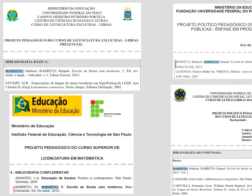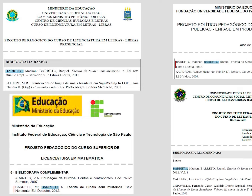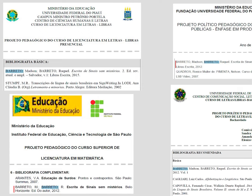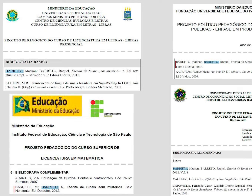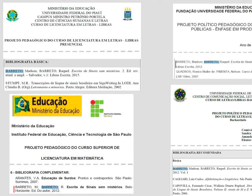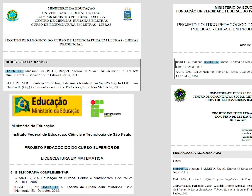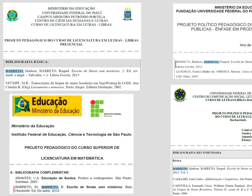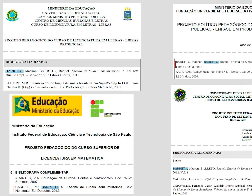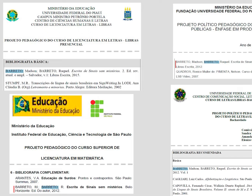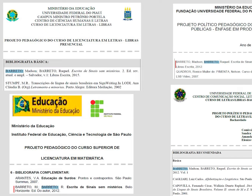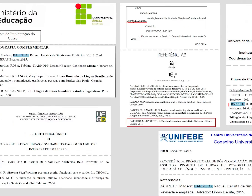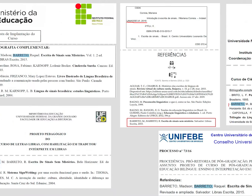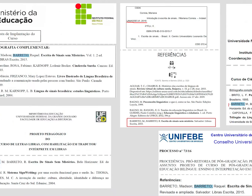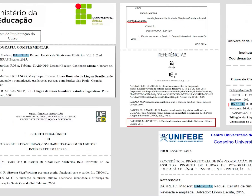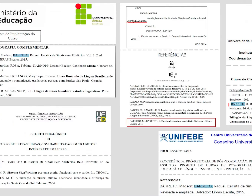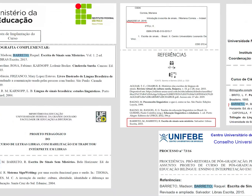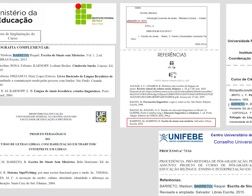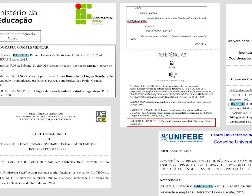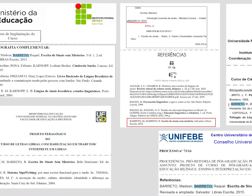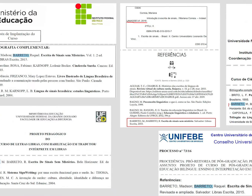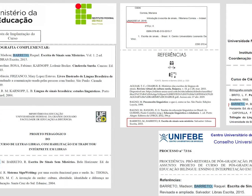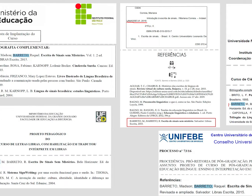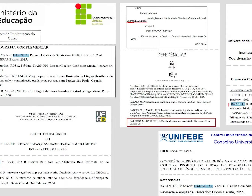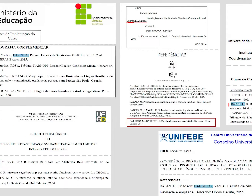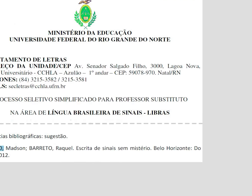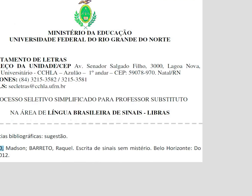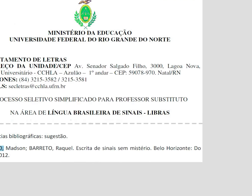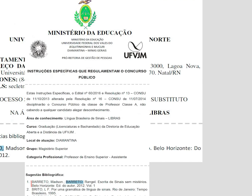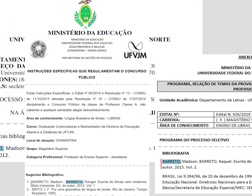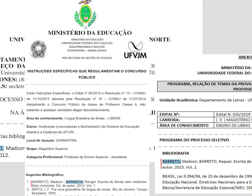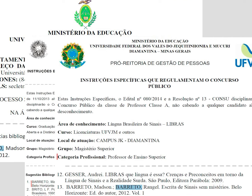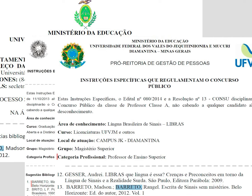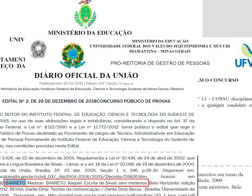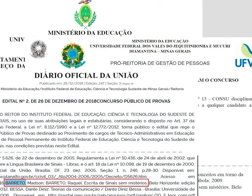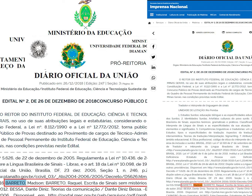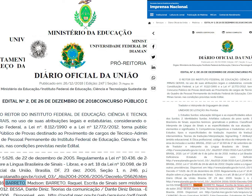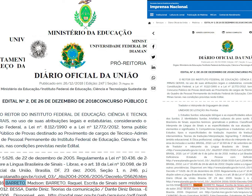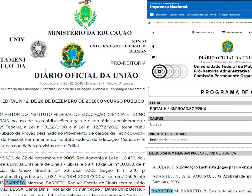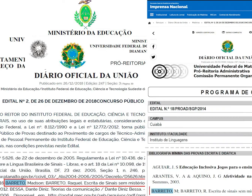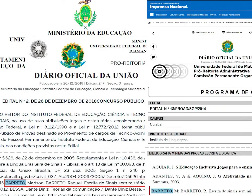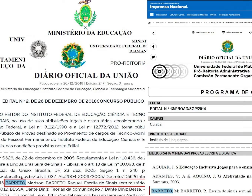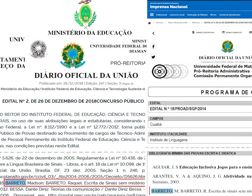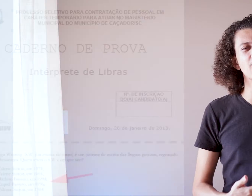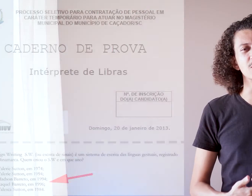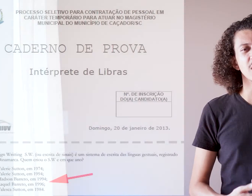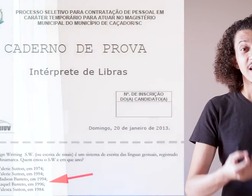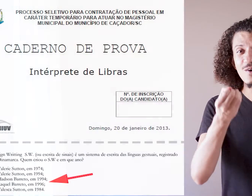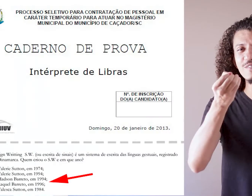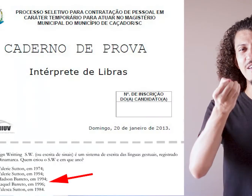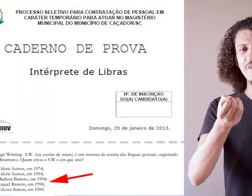estudos, faculdades, universidades de todo o Brasil, pós-graduações e até mesmo em concursos públicos. Inclusive,